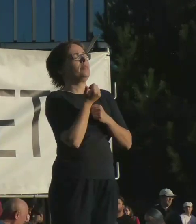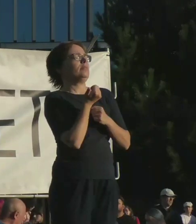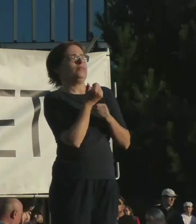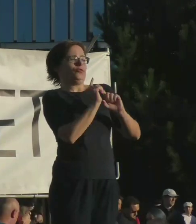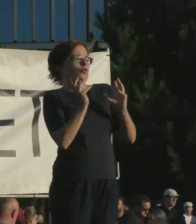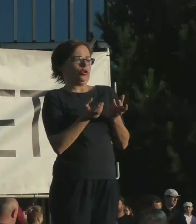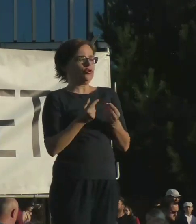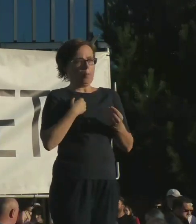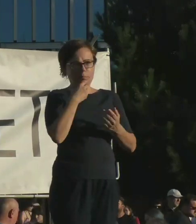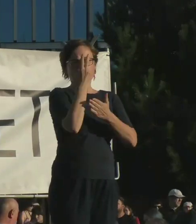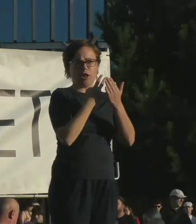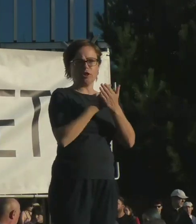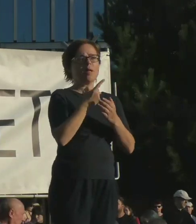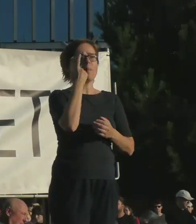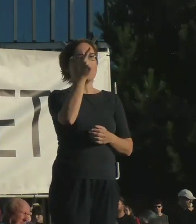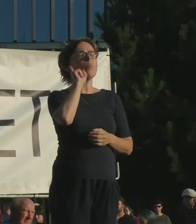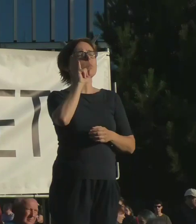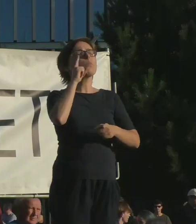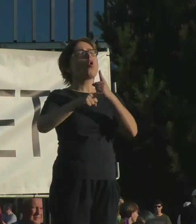głos pewnego polityka.